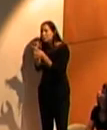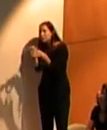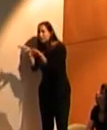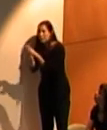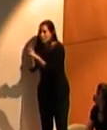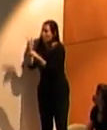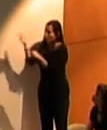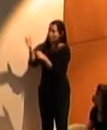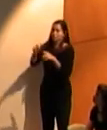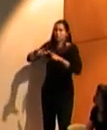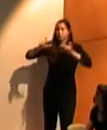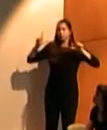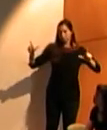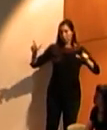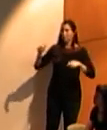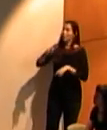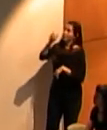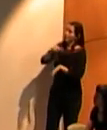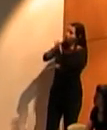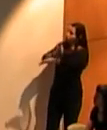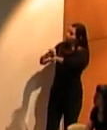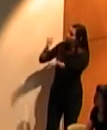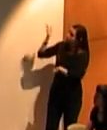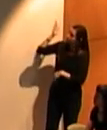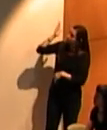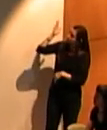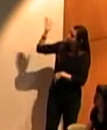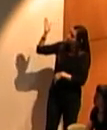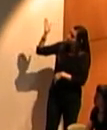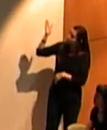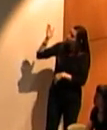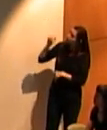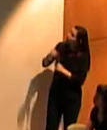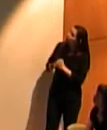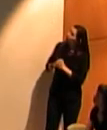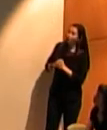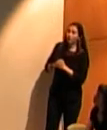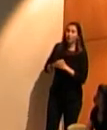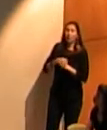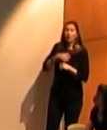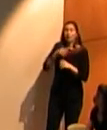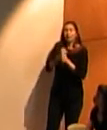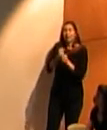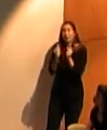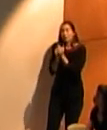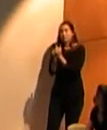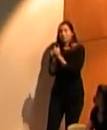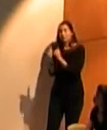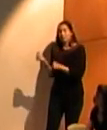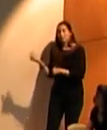l'architecte Jacques Ferrier a travaillé avec donc plusieurs partenaires, dont AREP, qui travaille énormément sur les gares,